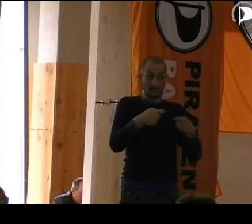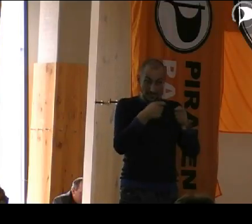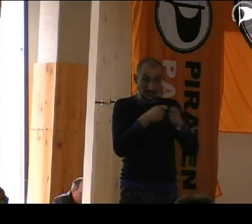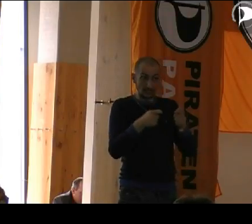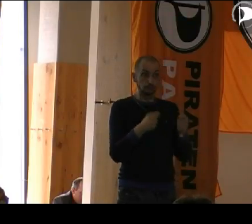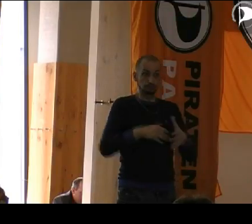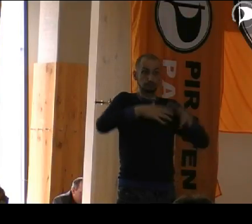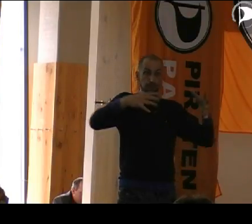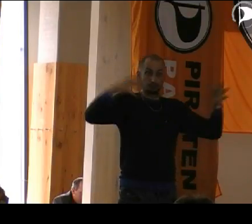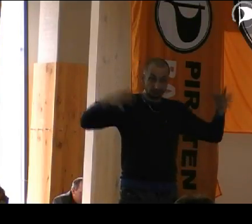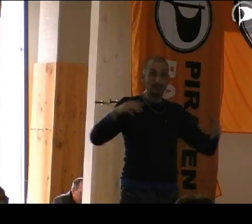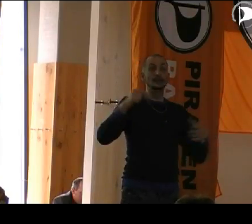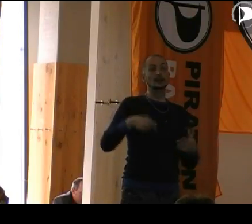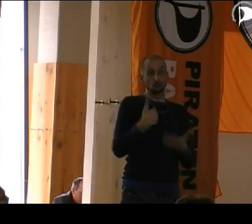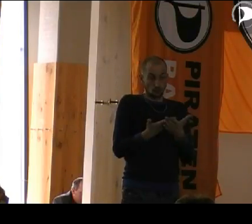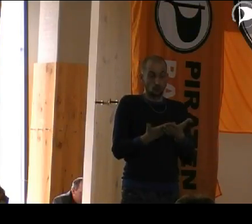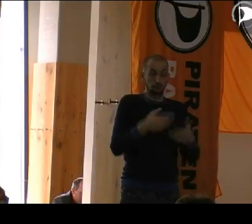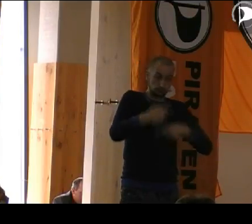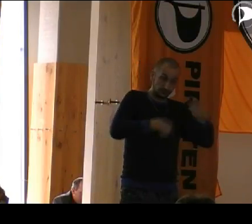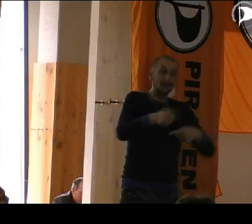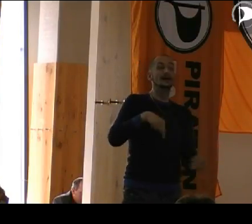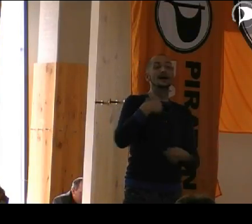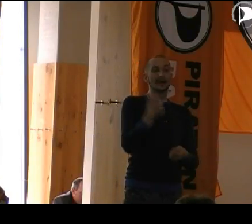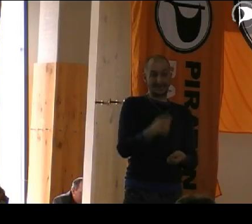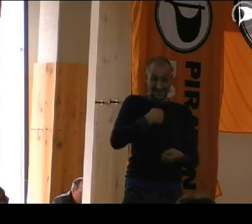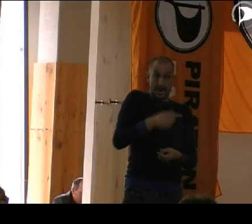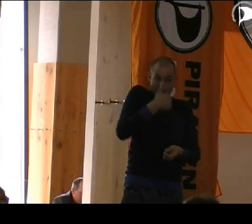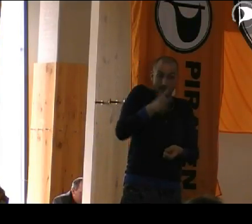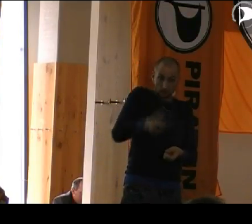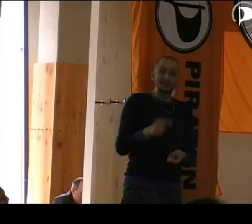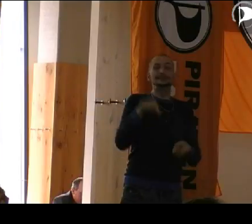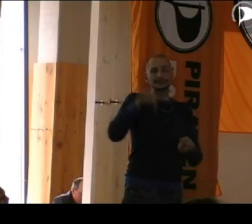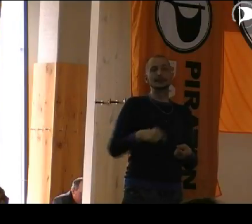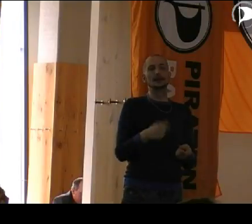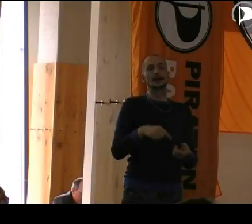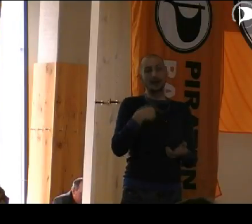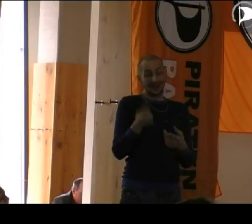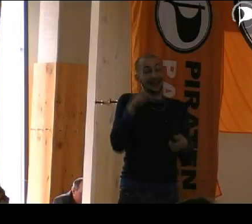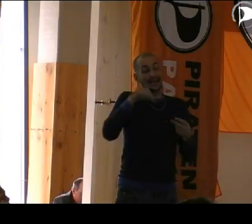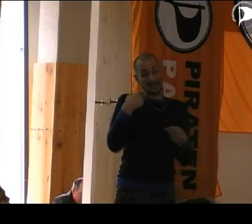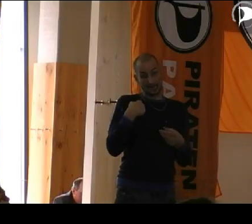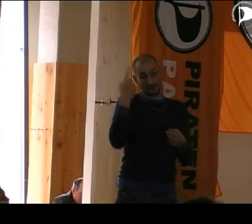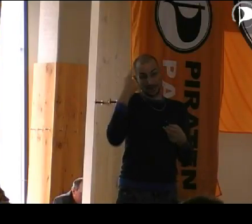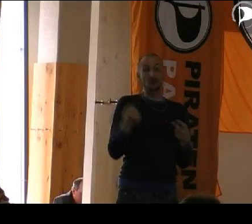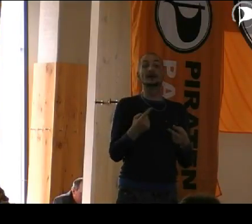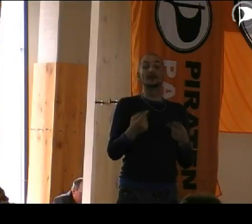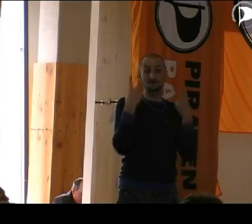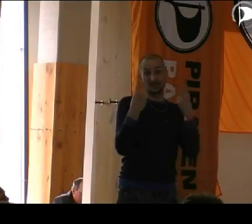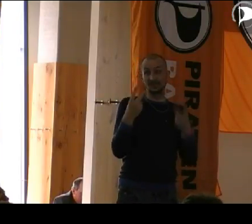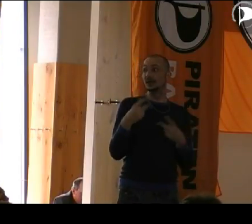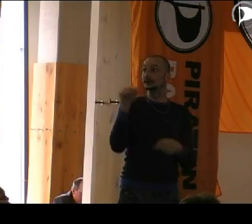davon er denke ich dass das sehr wichtig ist ich habe einen die ohren völker schließung der rednerliste